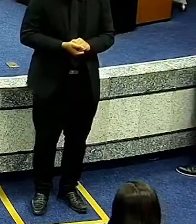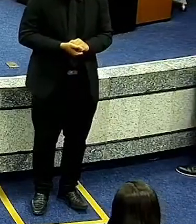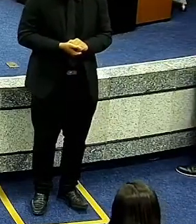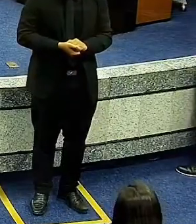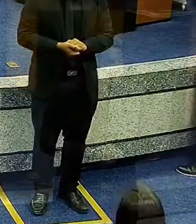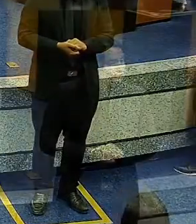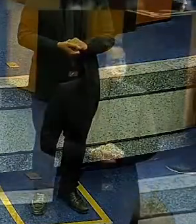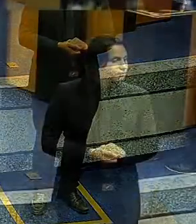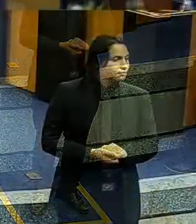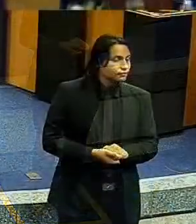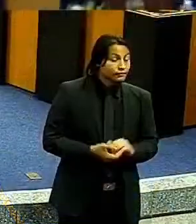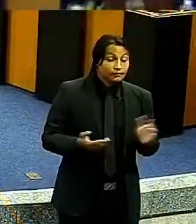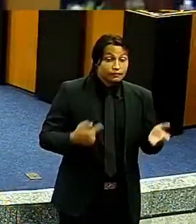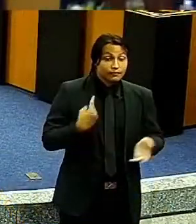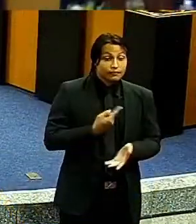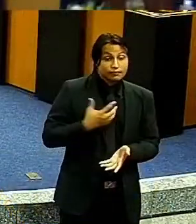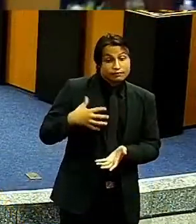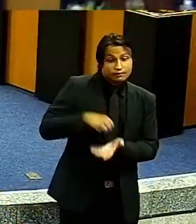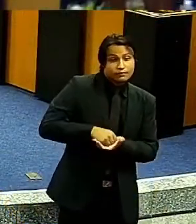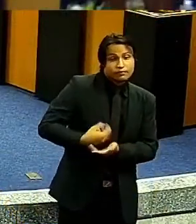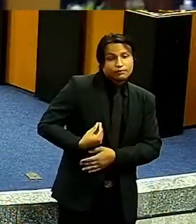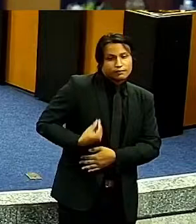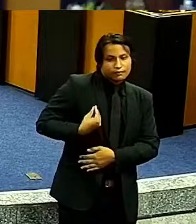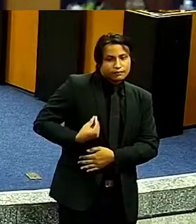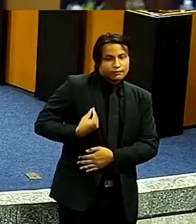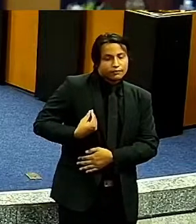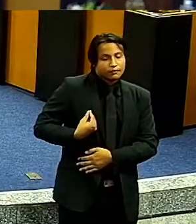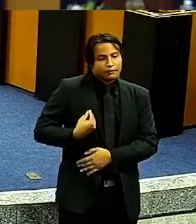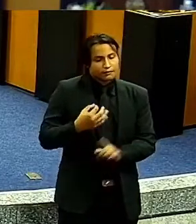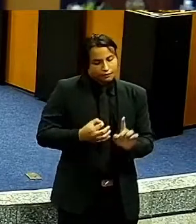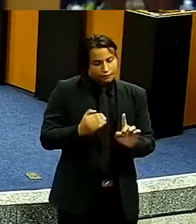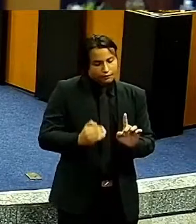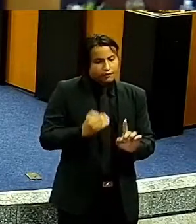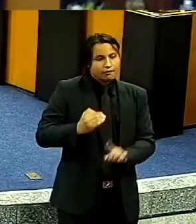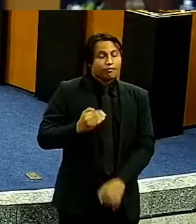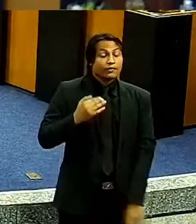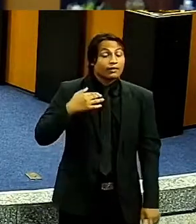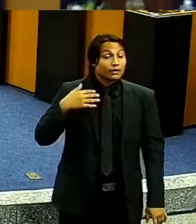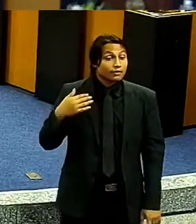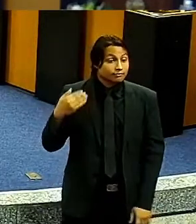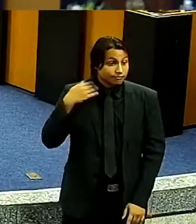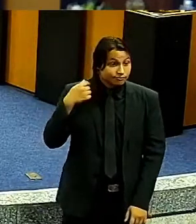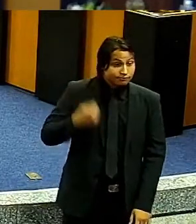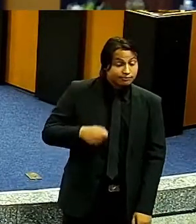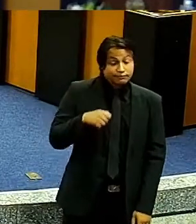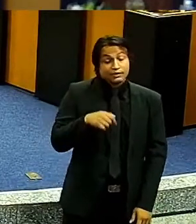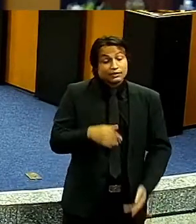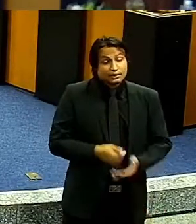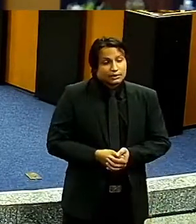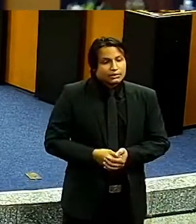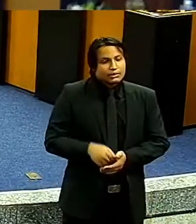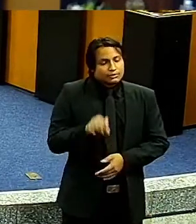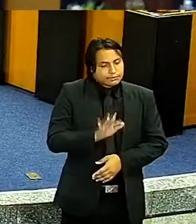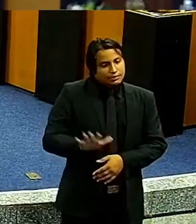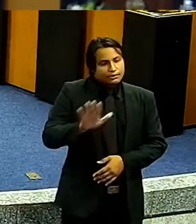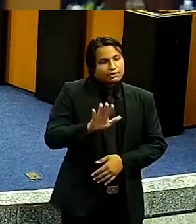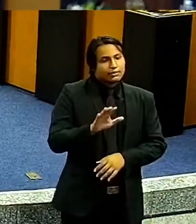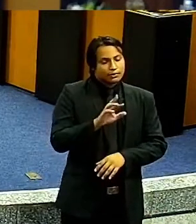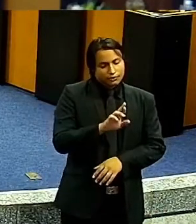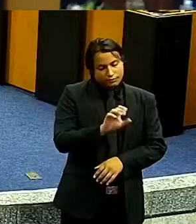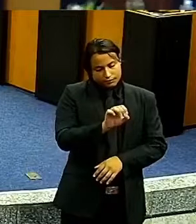porte registramos ainda a presença do desembargador Federal ex membro desta corte Roberto de Carvalho